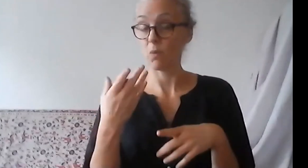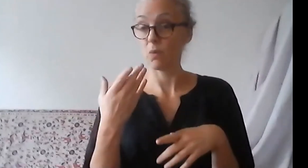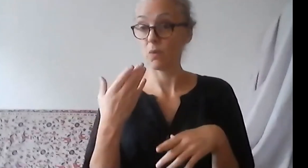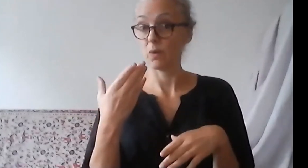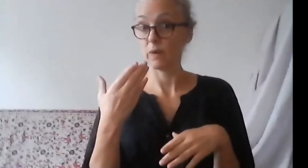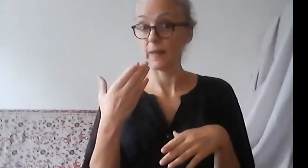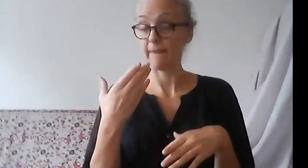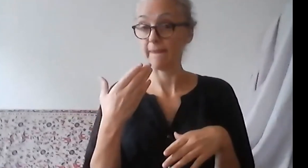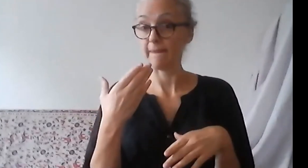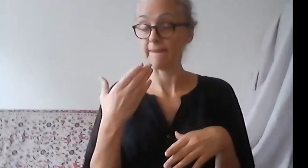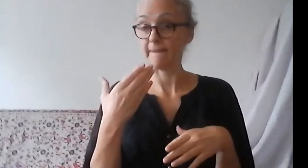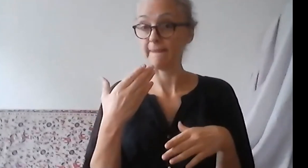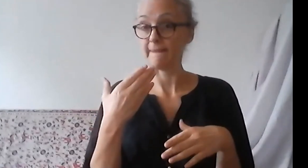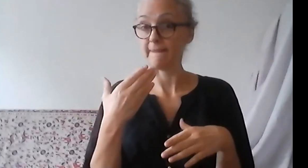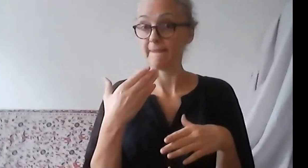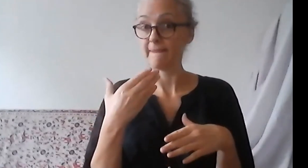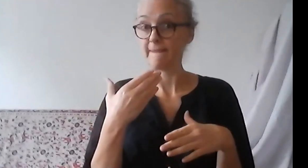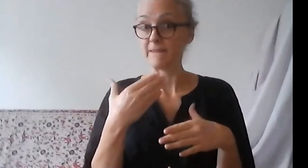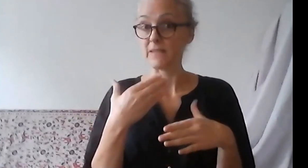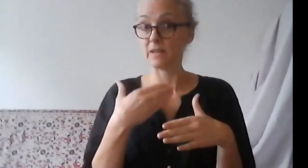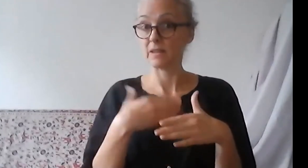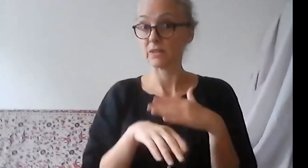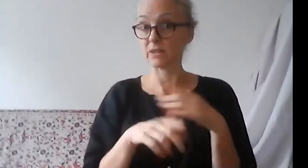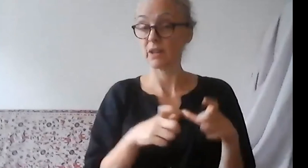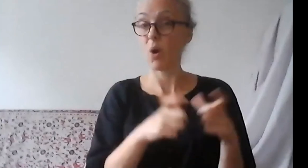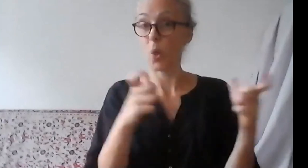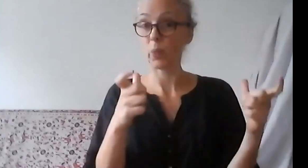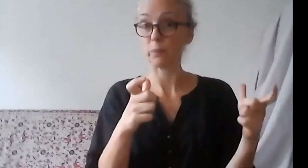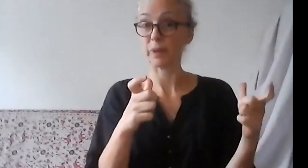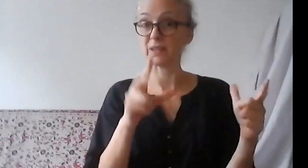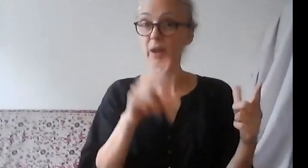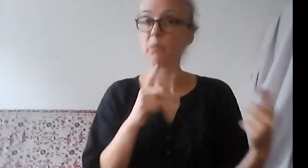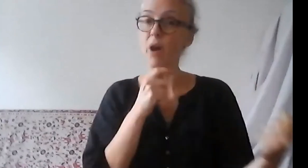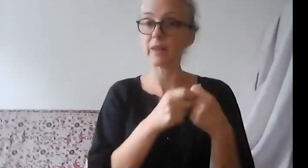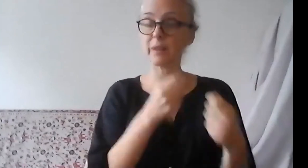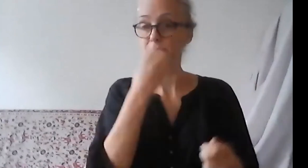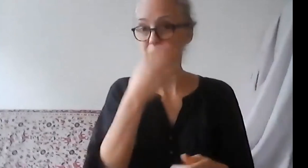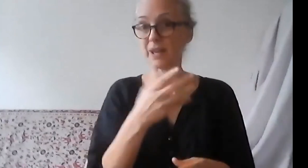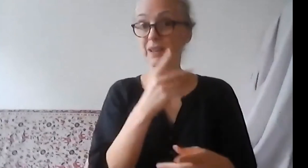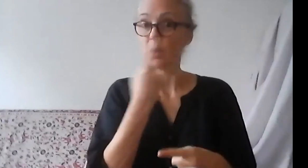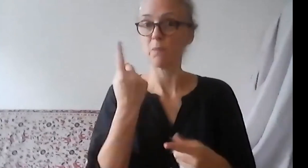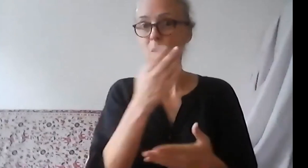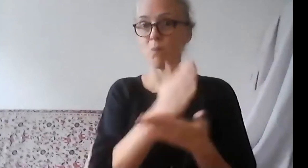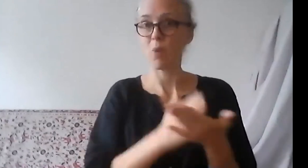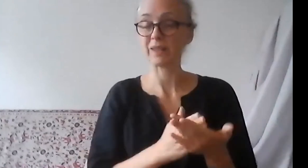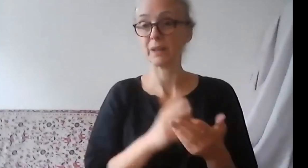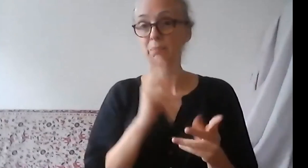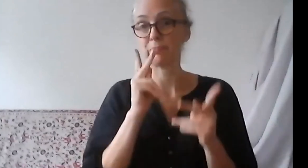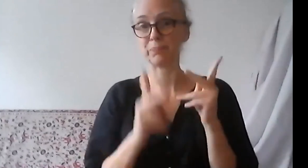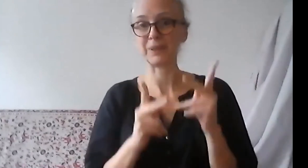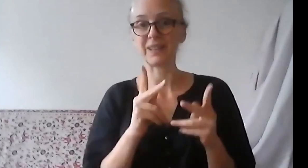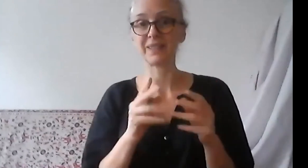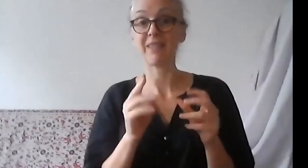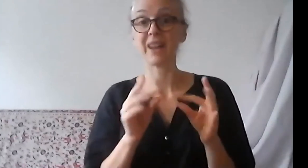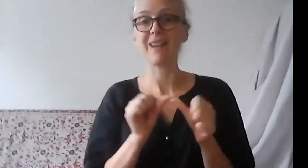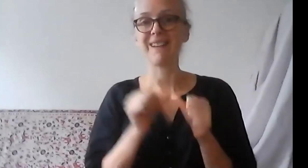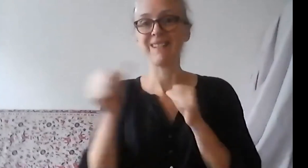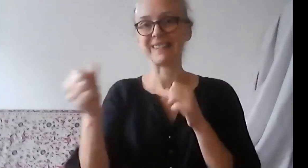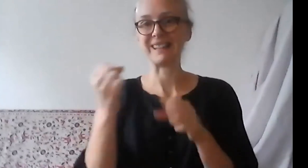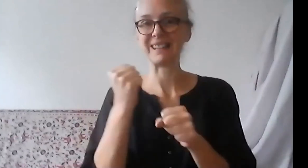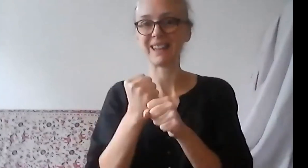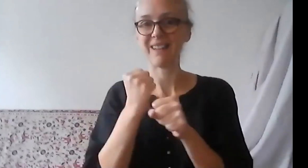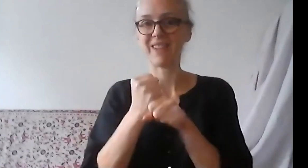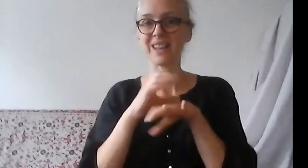avec de manière appropriée et sûrement des inquiétudes liées au télétravail par peut-être un accompagnement qui n'était peut-être pas tout à fait à la